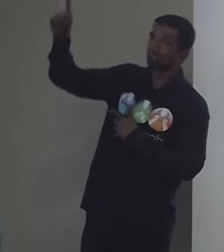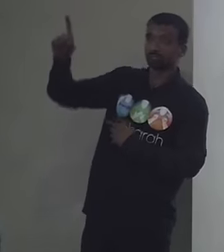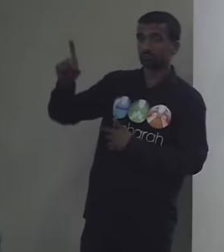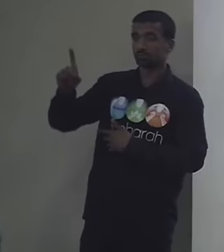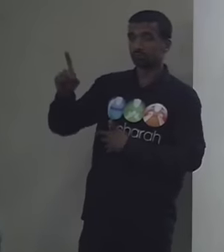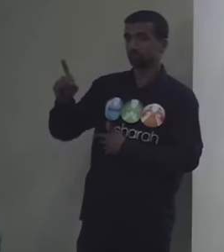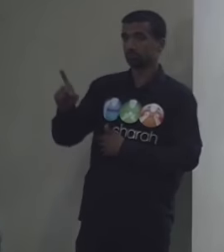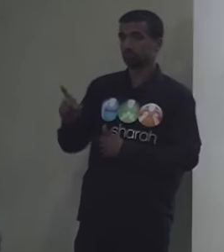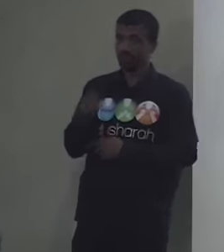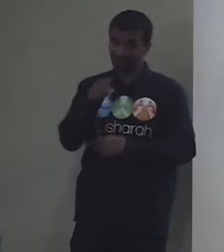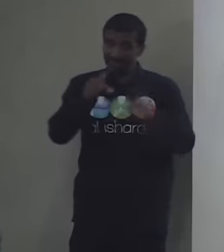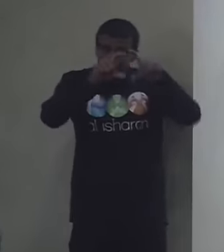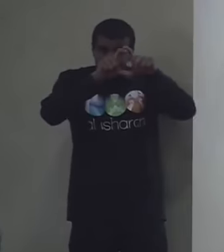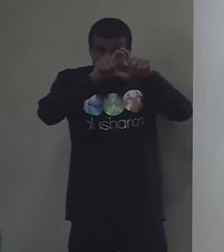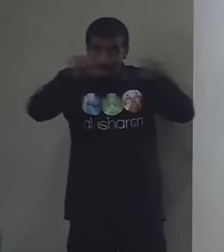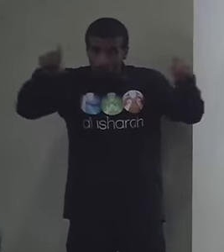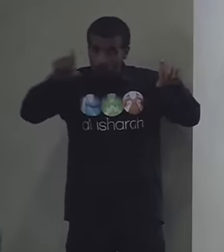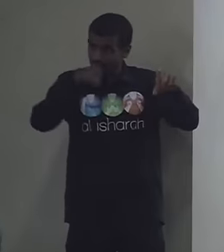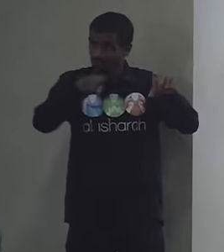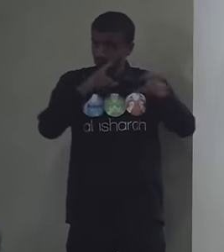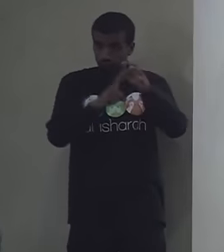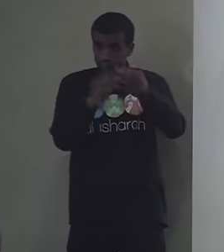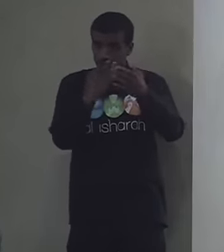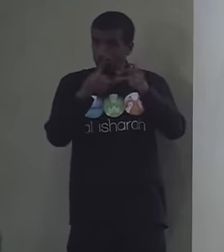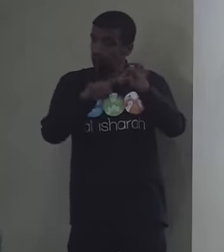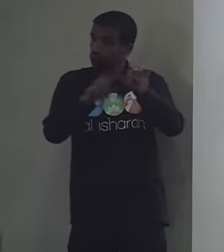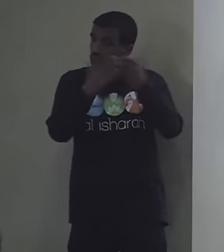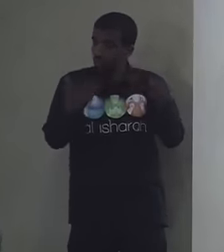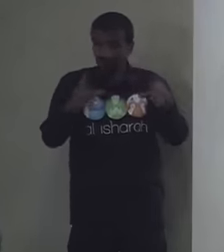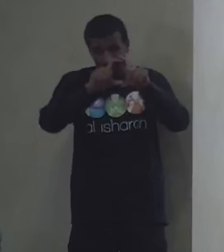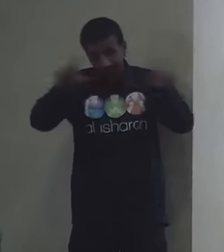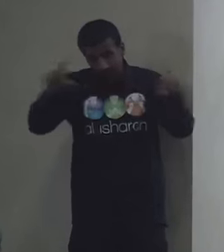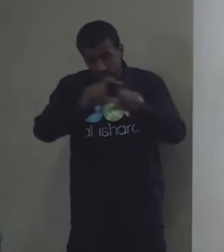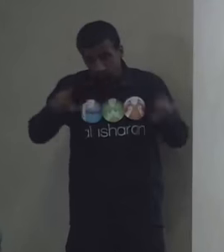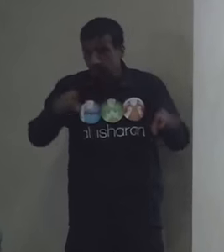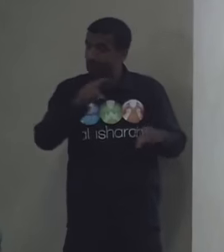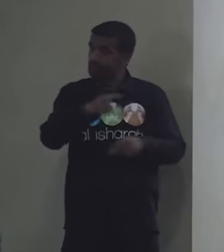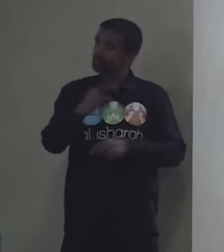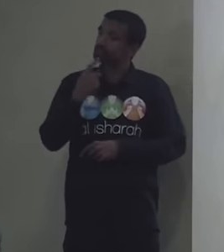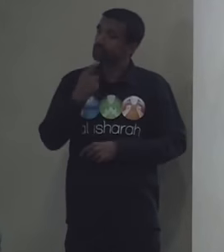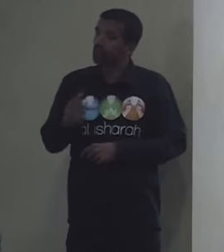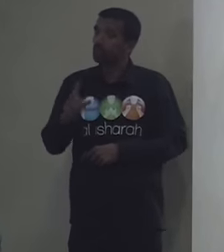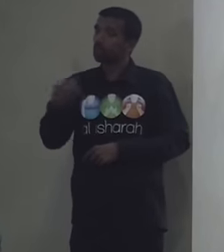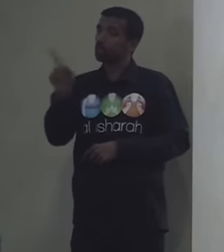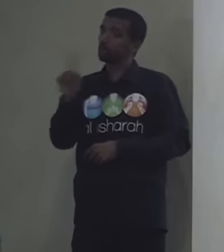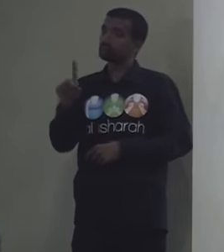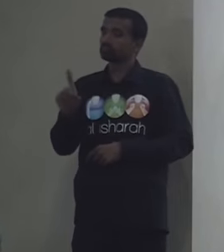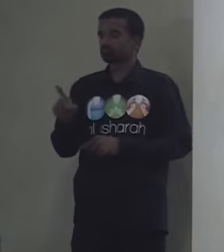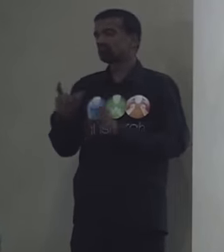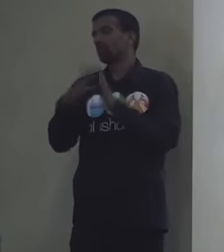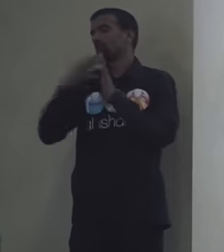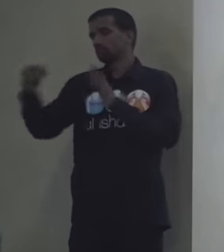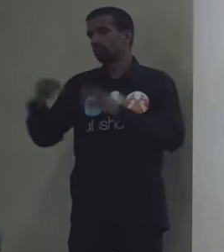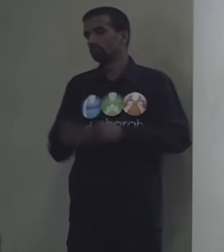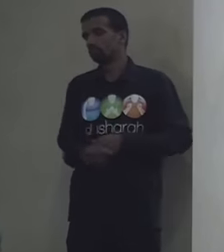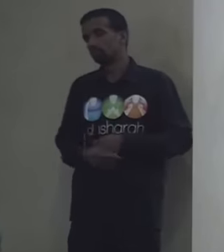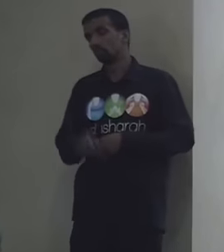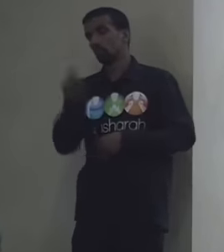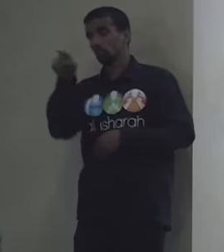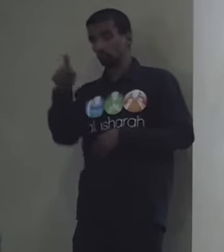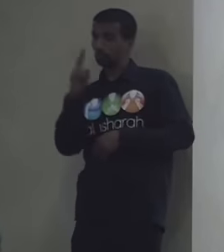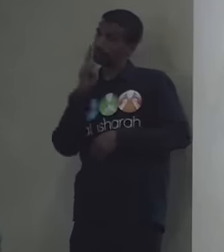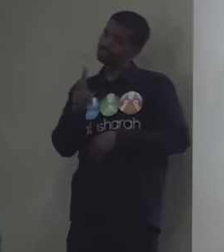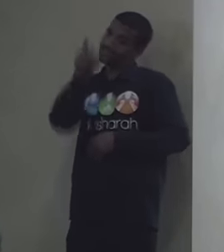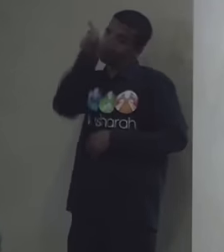is very powerful. رُؤْيَا in Arabic is when you look at something. And you look at something that you want to. The eye is a very